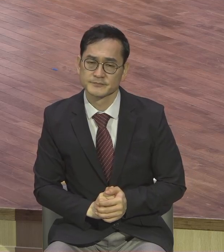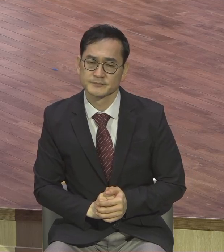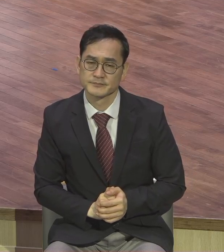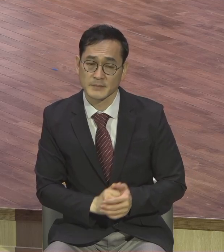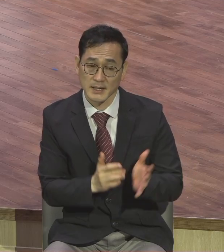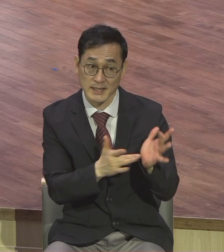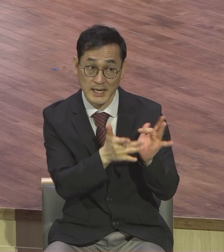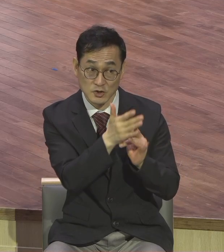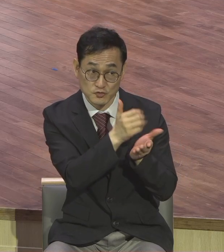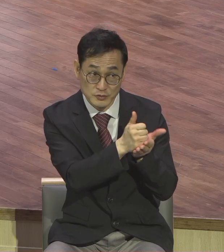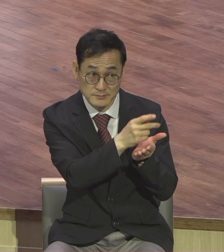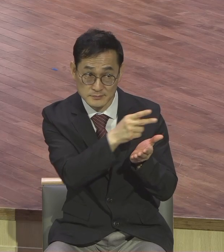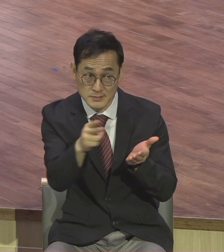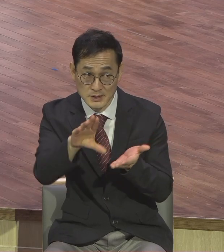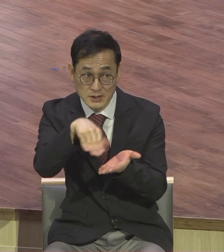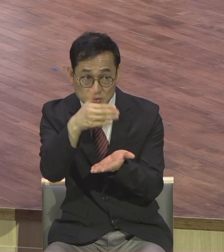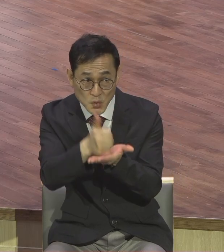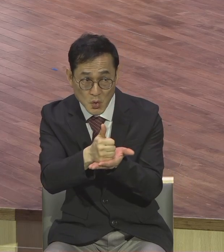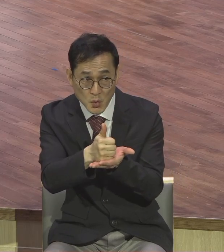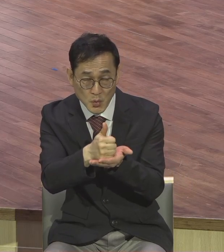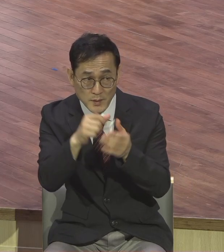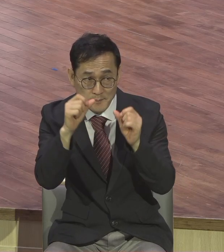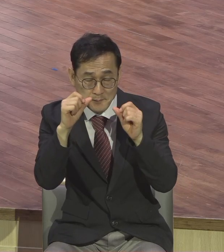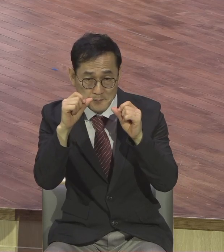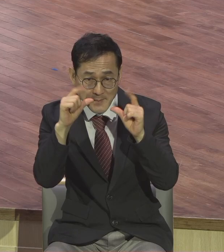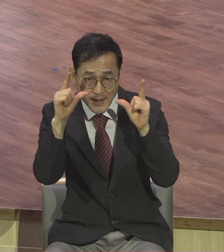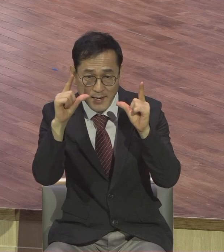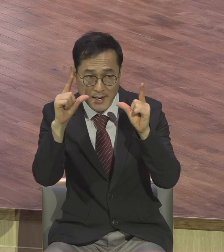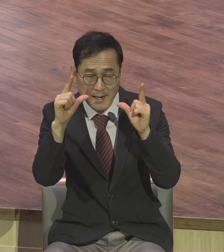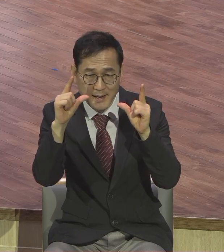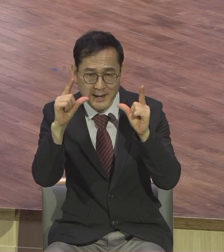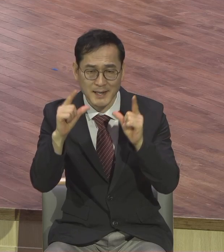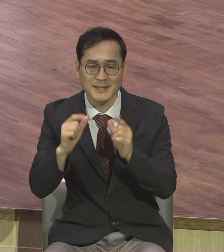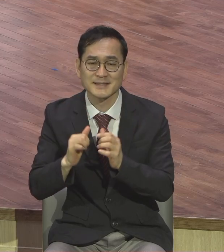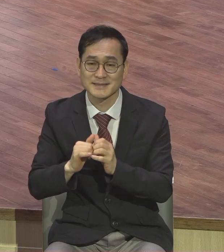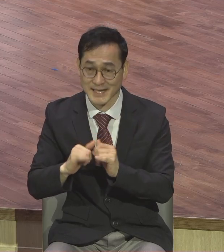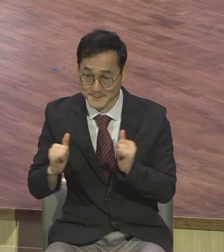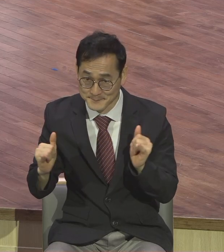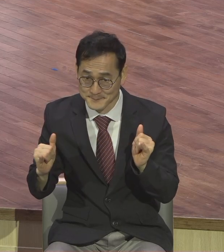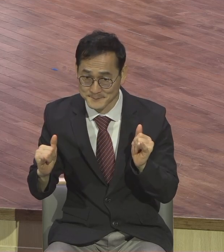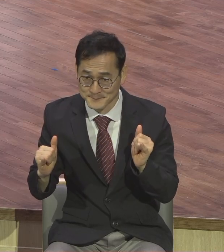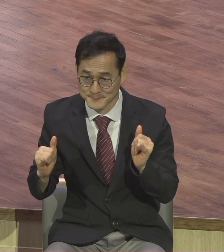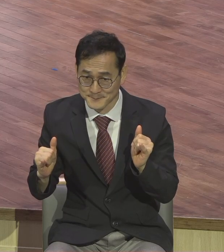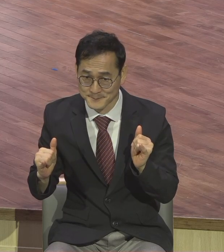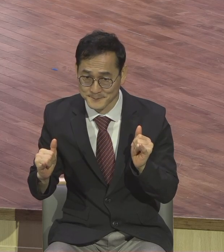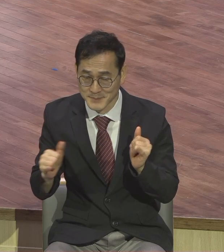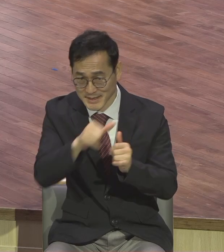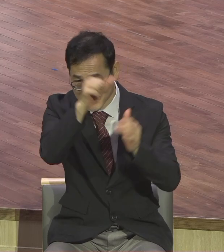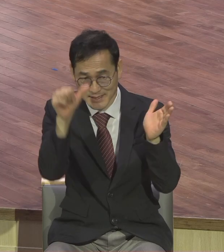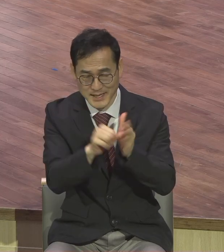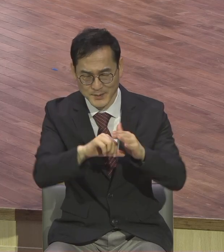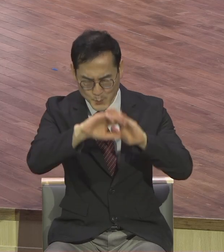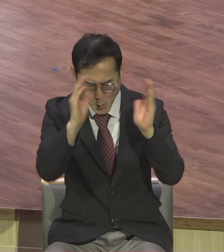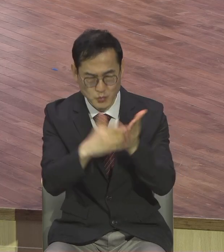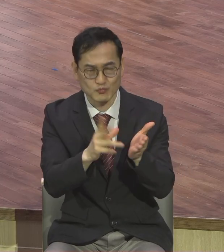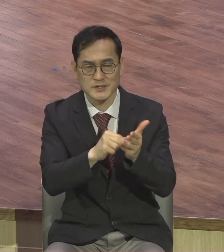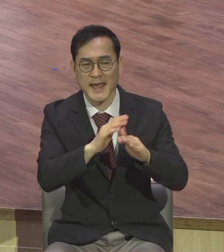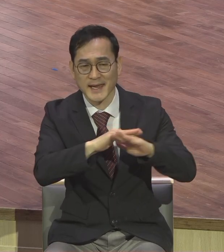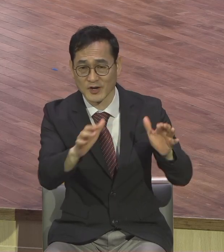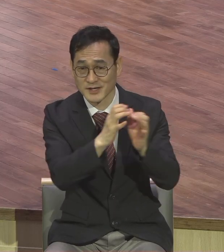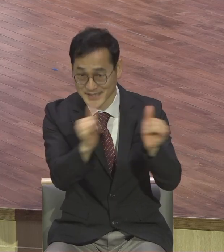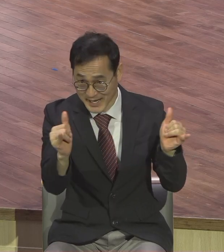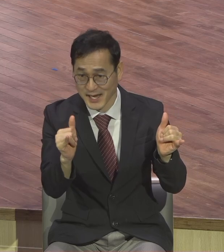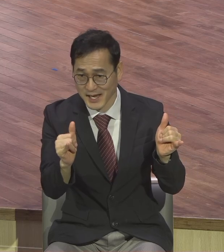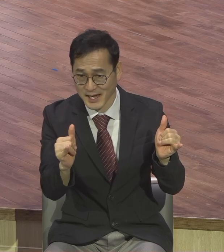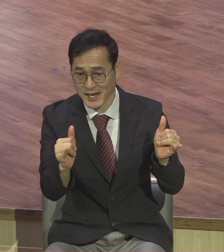예수가 그리스도임을 발견한 사람 인생 모든 문제를 해결해 주시는 예수 그리스도를 내